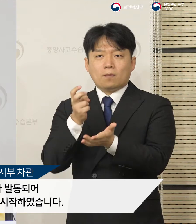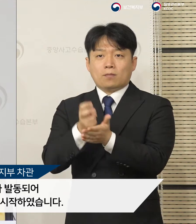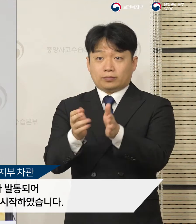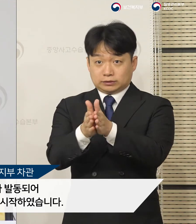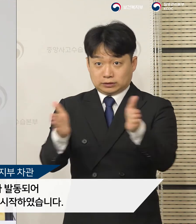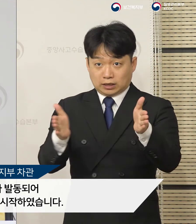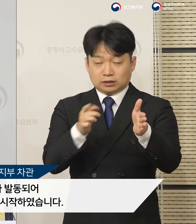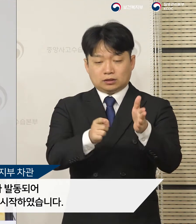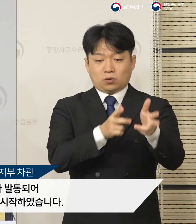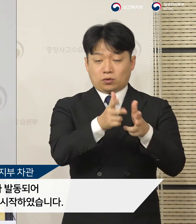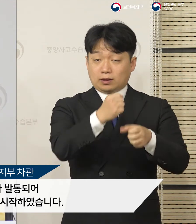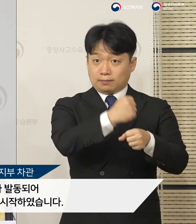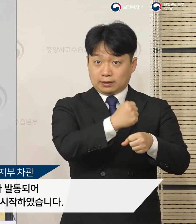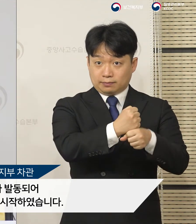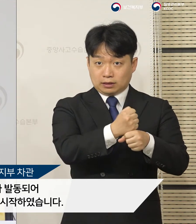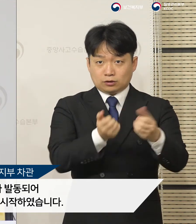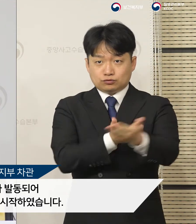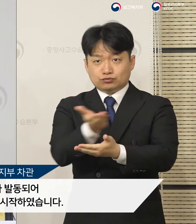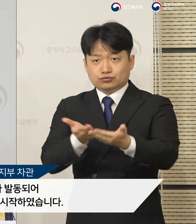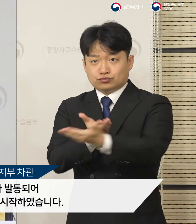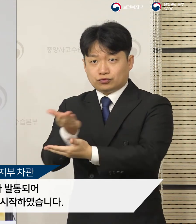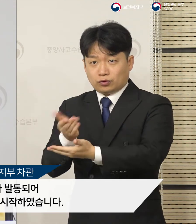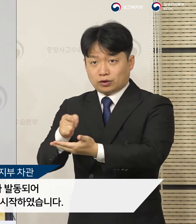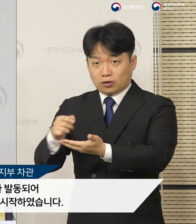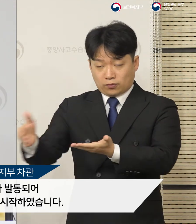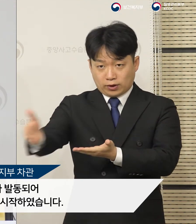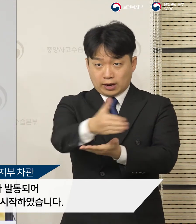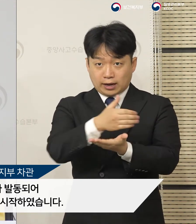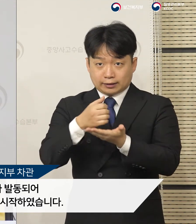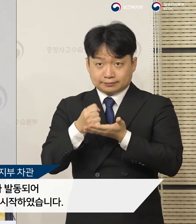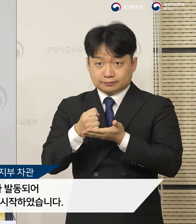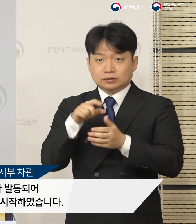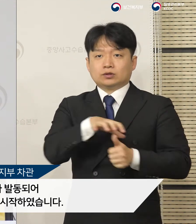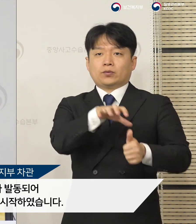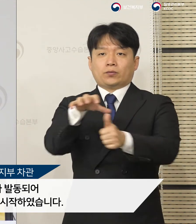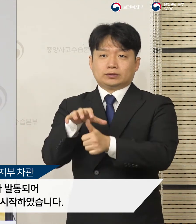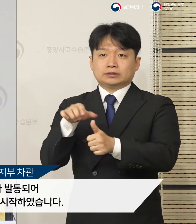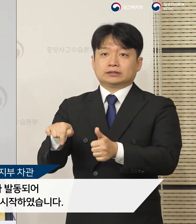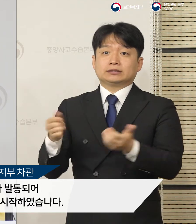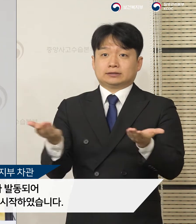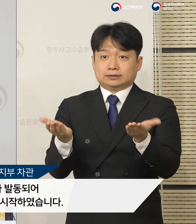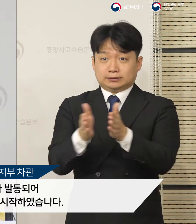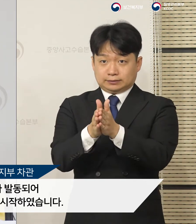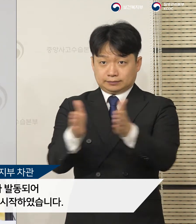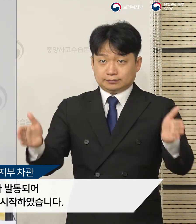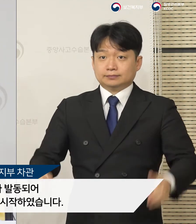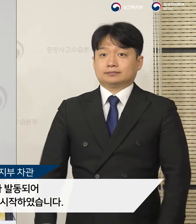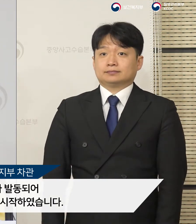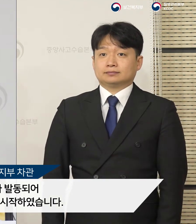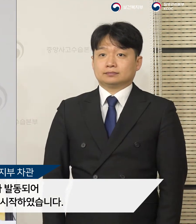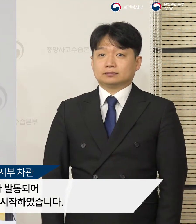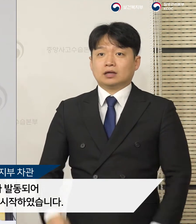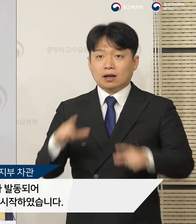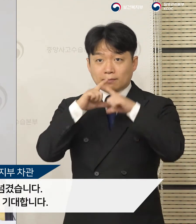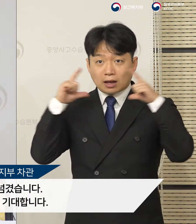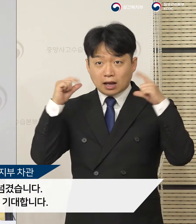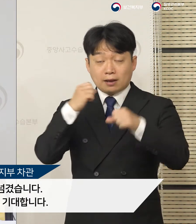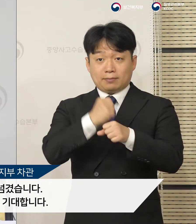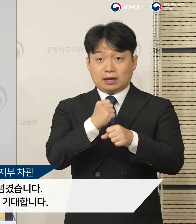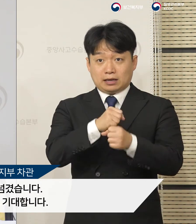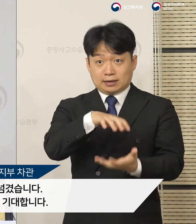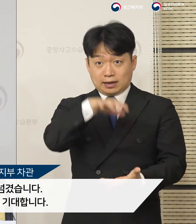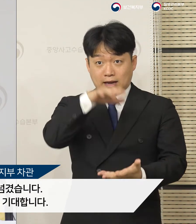발동되어 생산부터 유통 전반적인 과정에 대한 통제를 시작하였습니다.